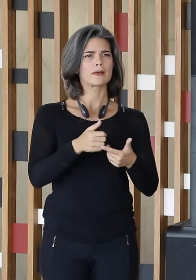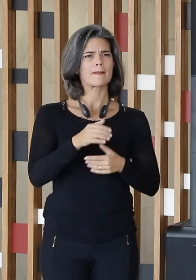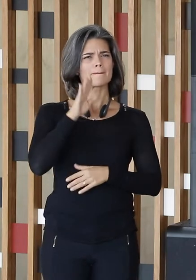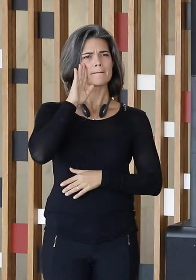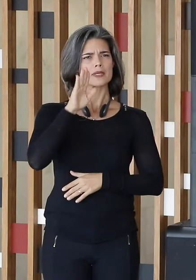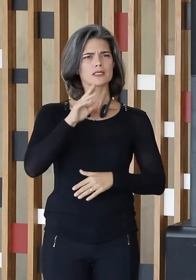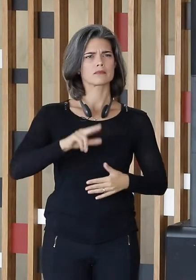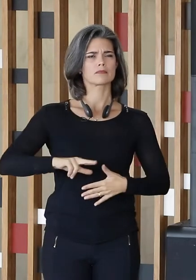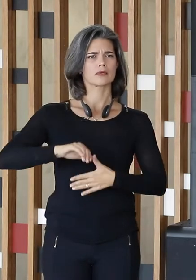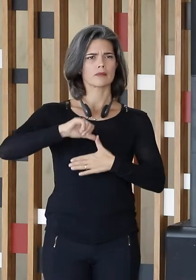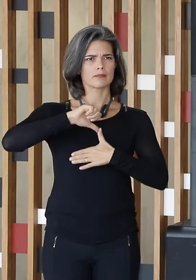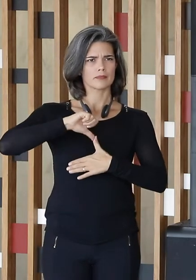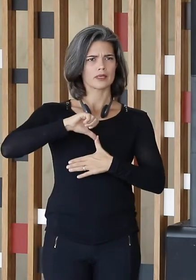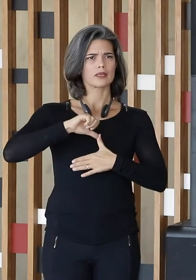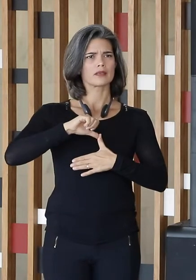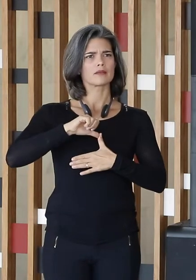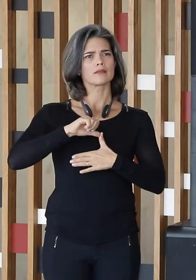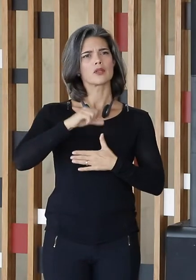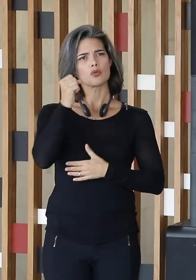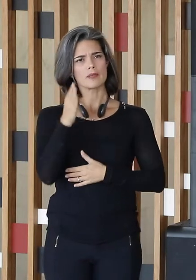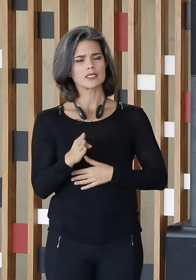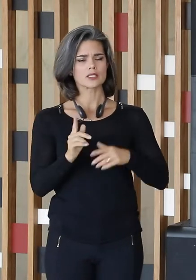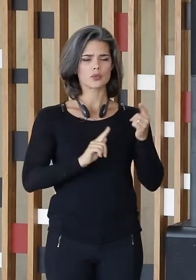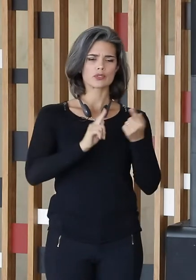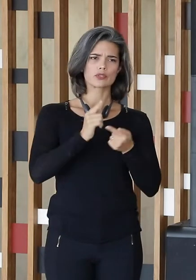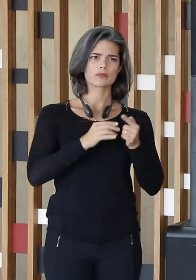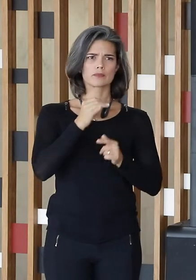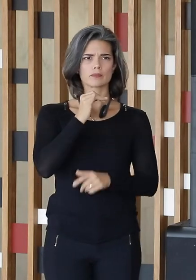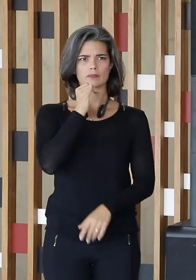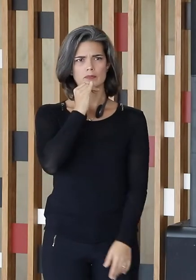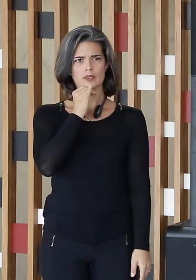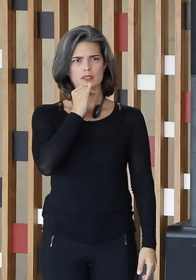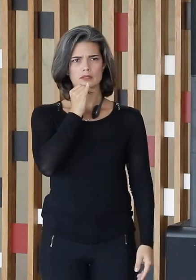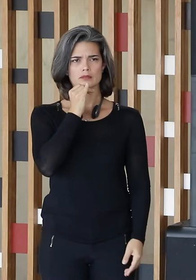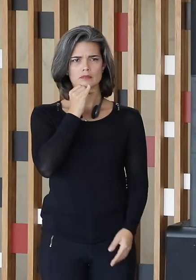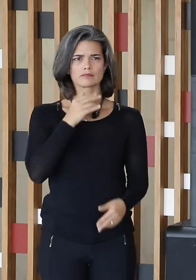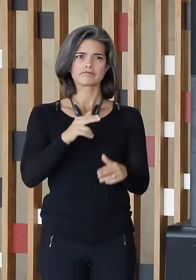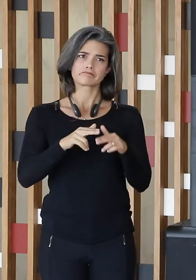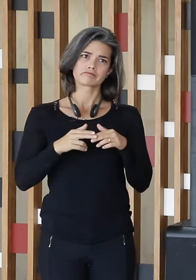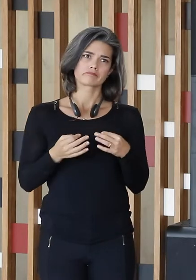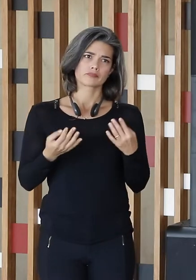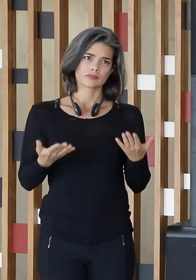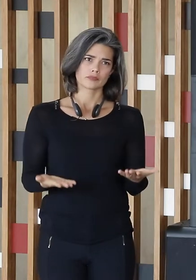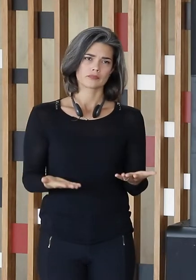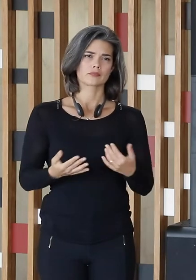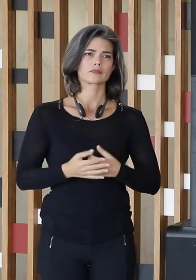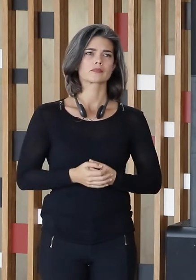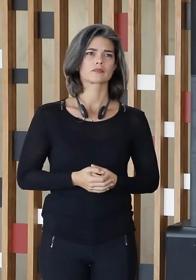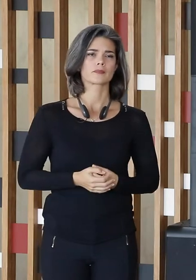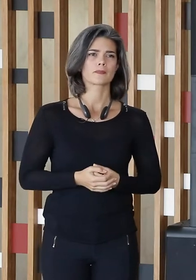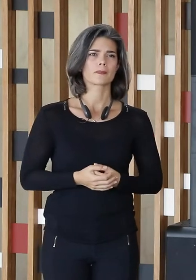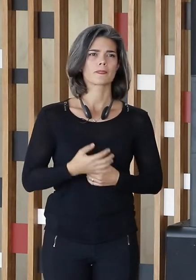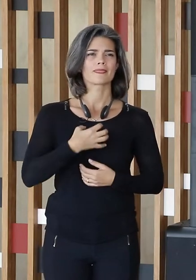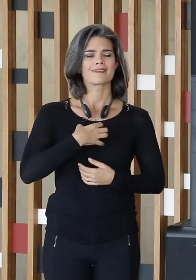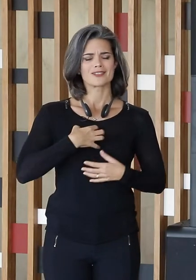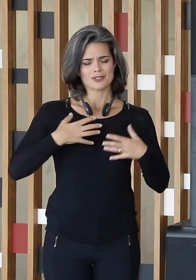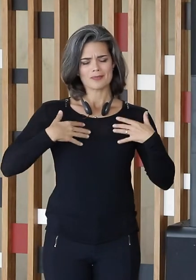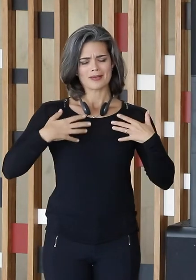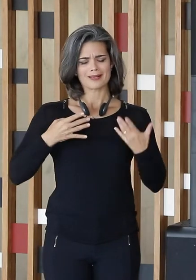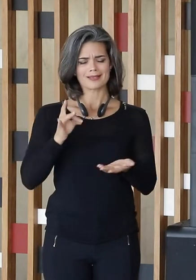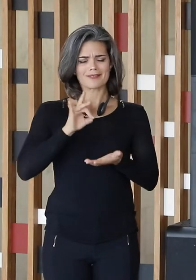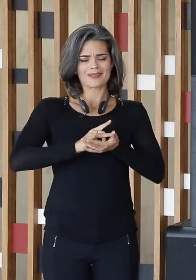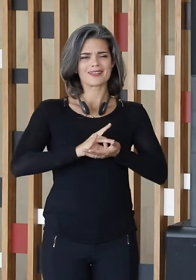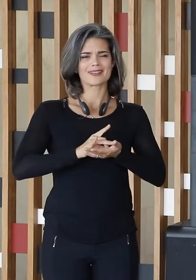Sul e os países como o Brasil e o Chile. E, por tudo isso, me dá um prazer